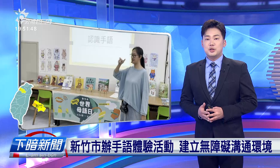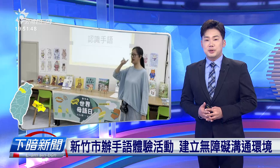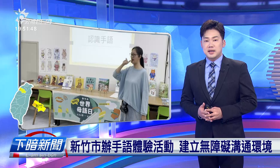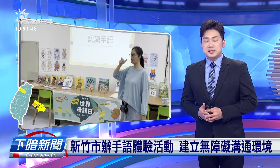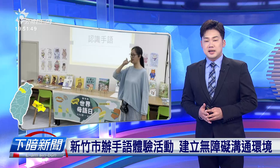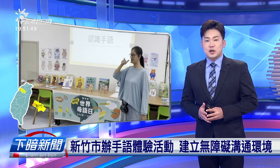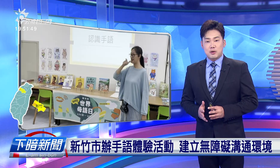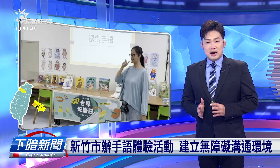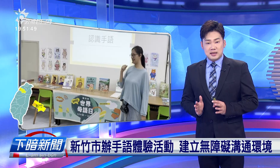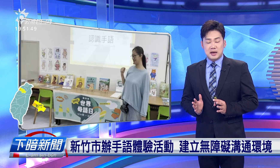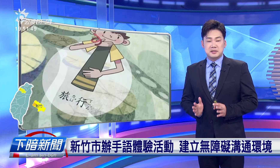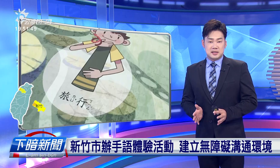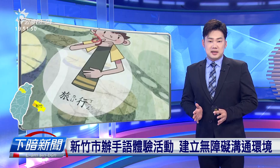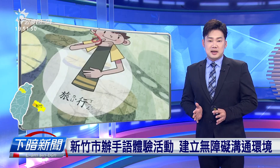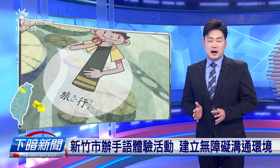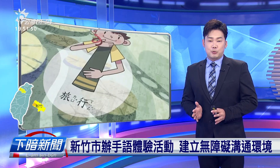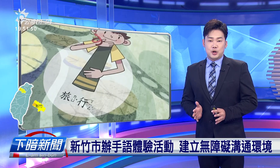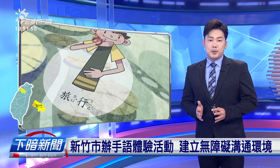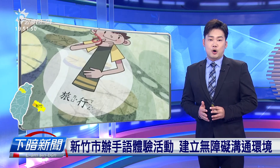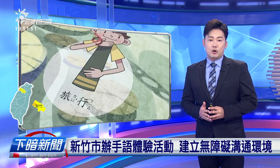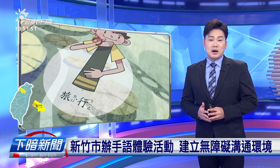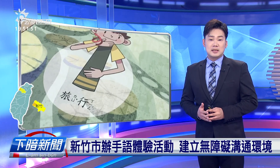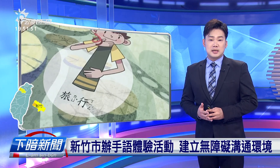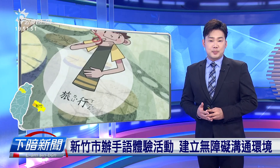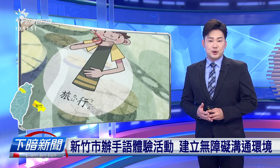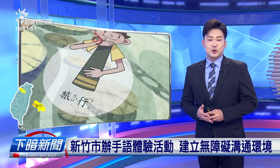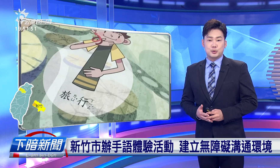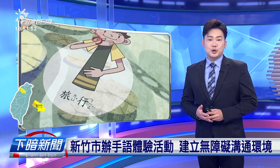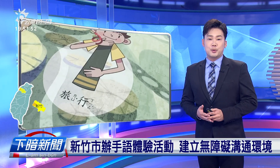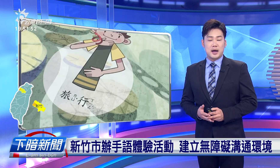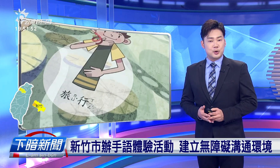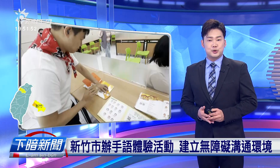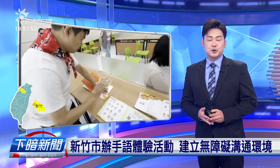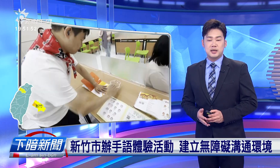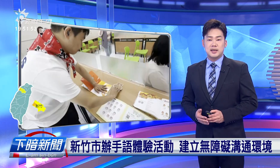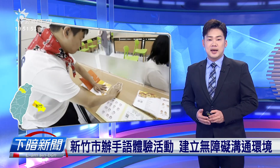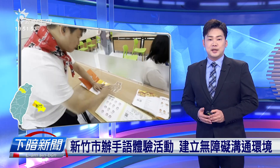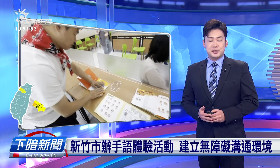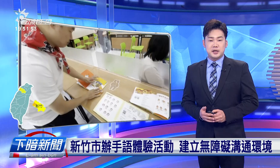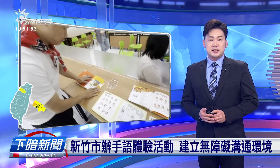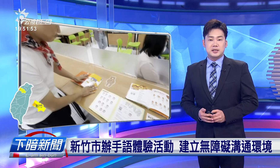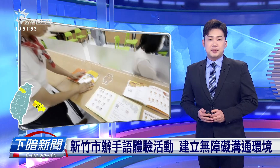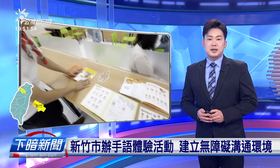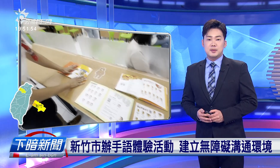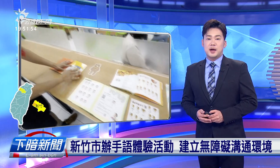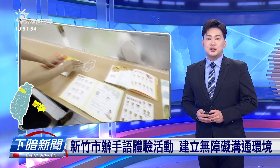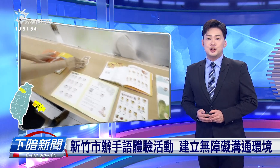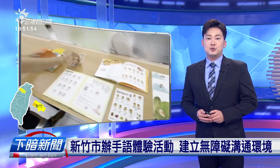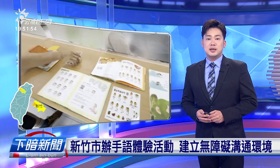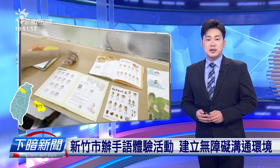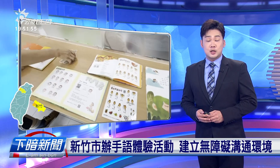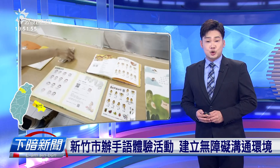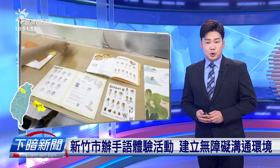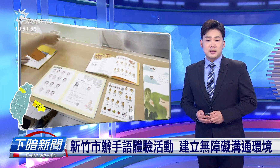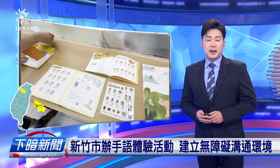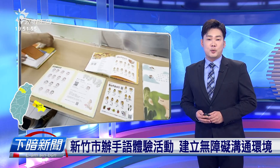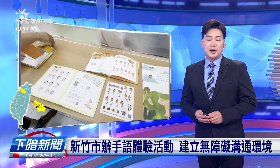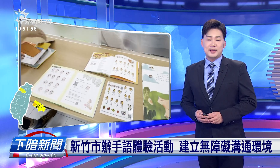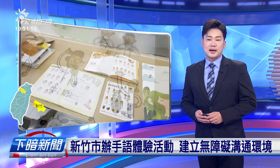台湾手语是咱国家语言之一啦，为着要让更较侪民众做伙来学手语，新竹市特别举办手语基础体验活动，